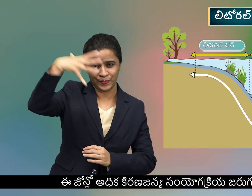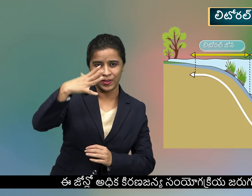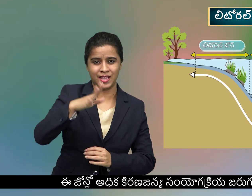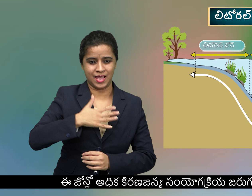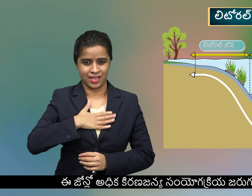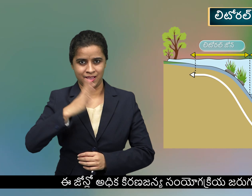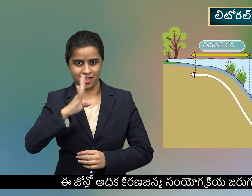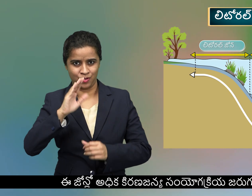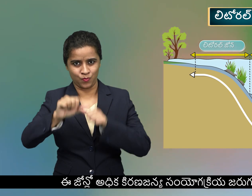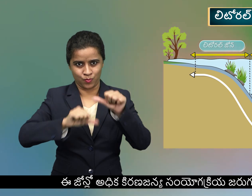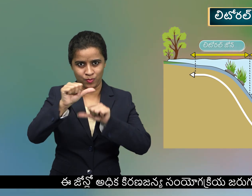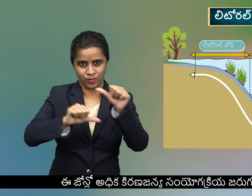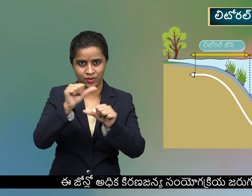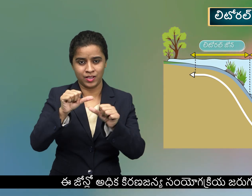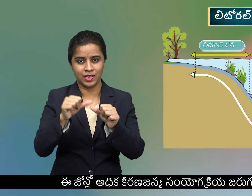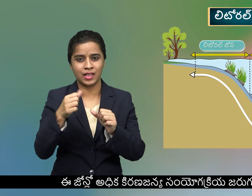కిరణజన్య సంయోగక్రియ జరుగుతుంది.